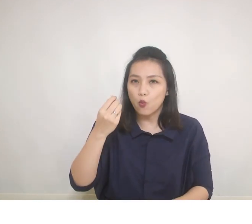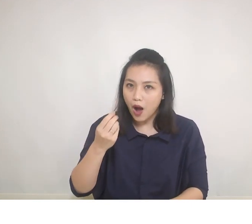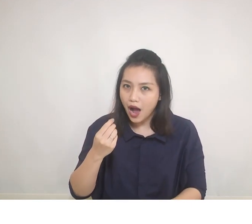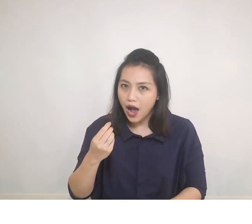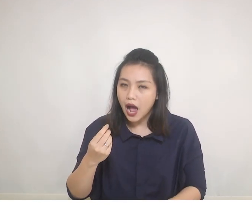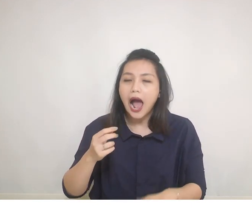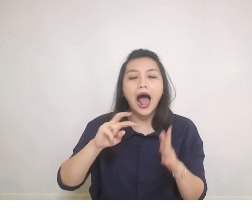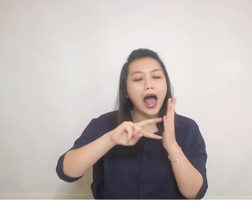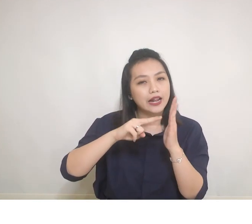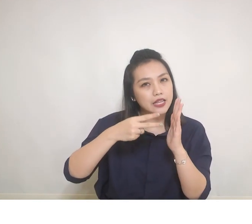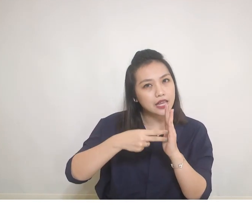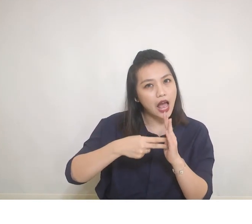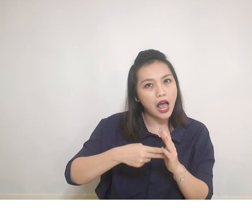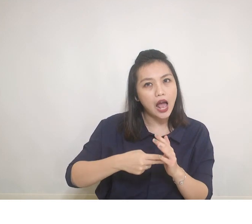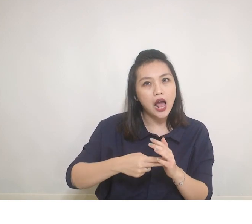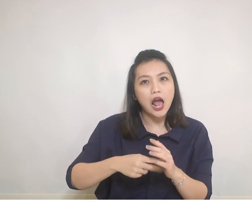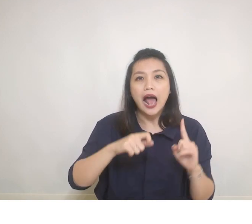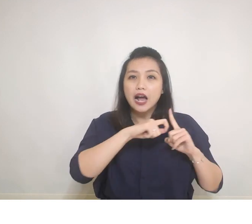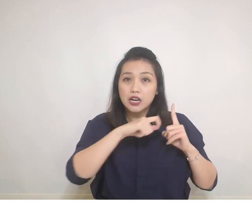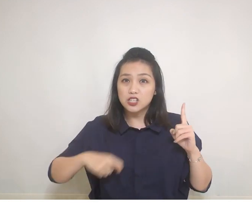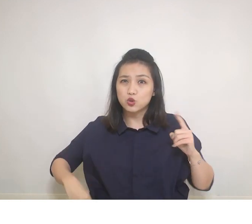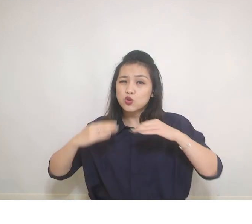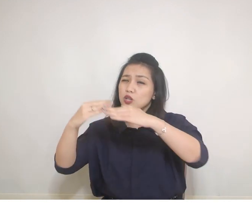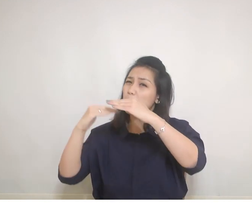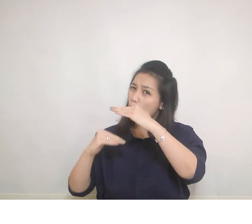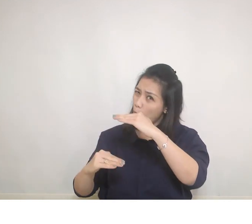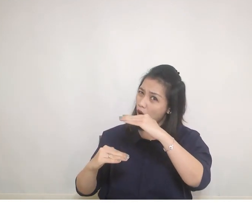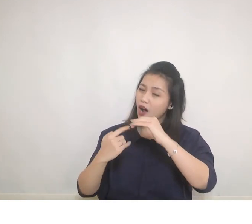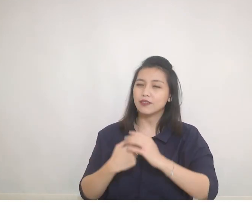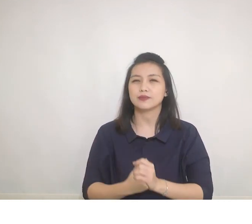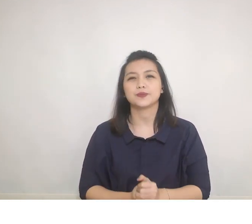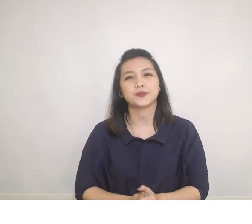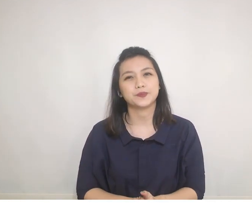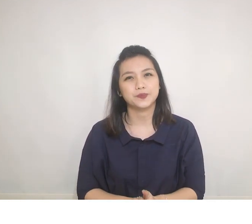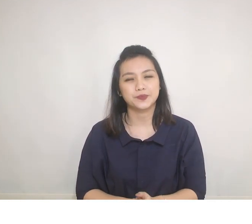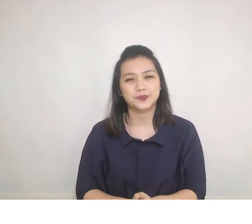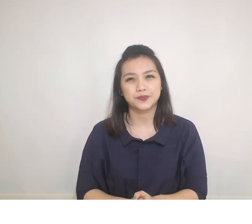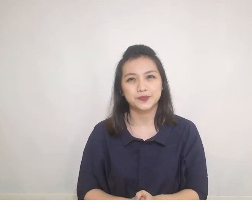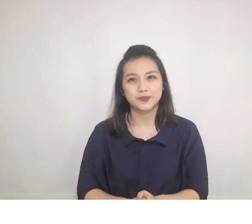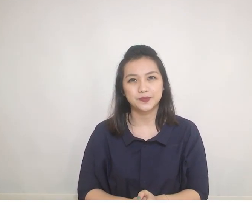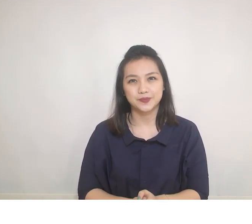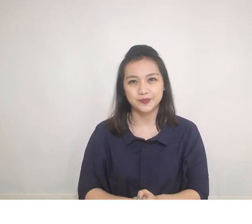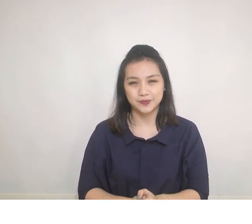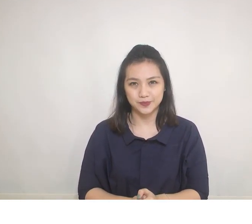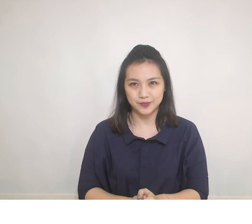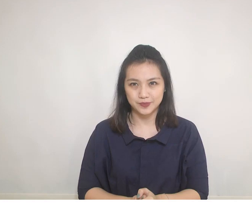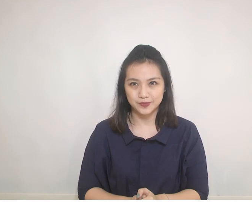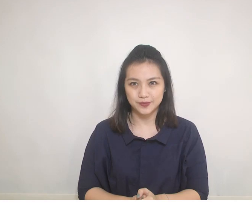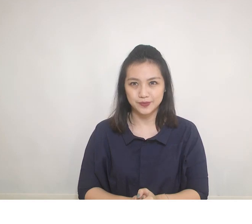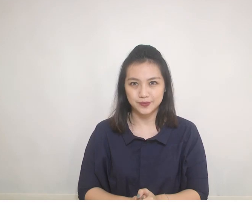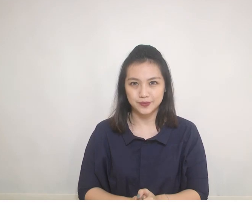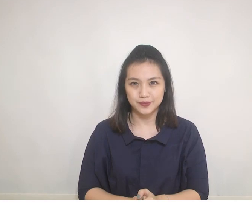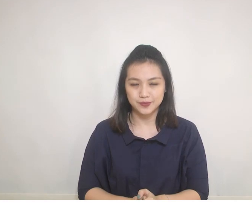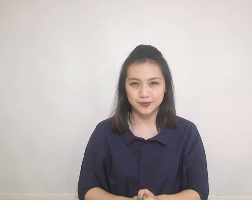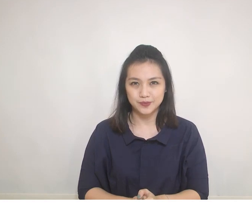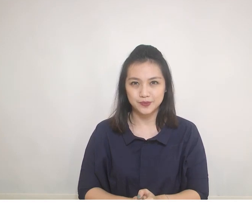Ada kata-kata yang lain. Atau ia akan setia kepada yang seorang dan tidak mengindahkan yang lain.